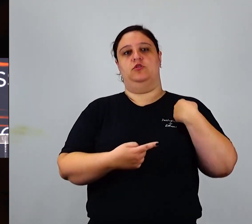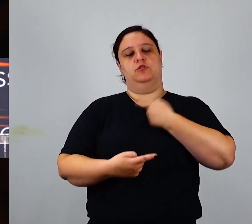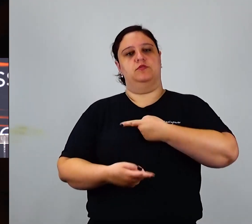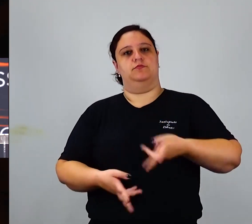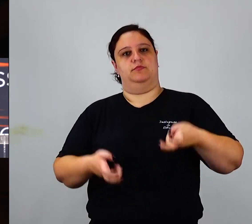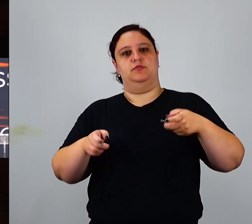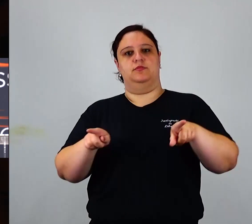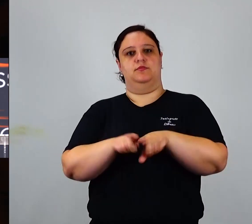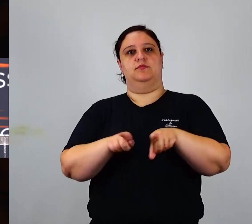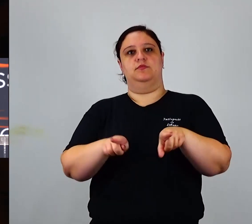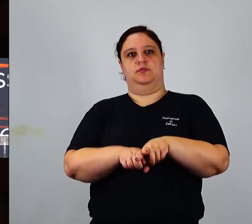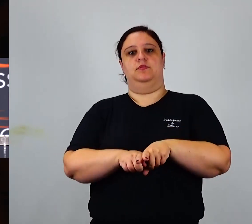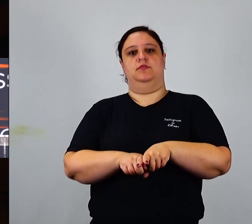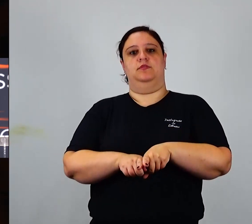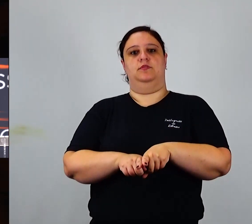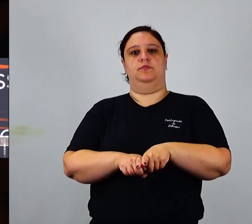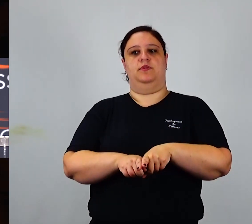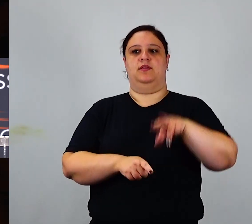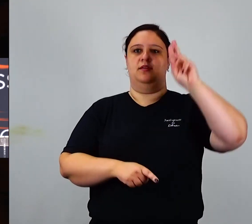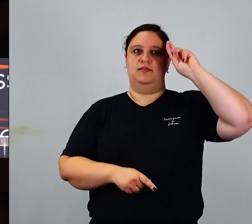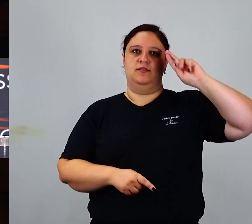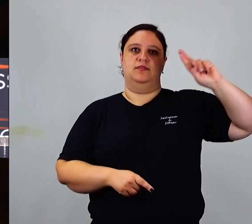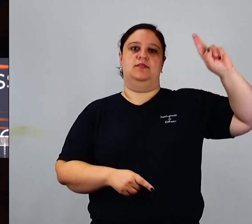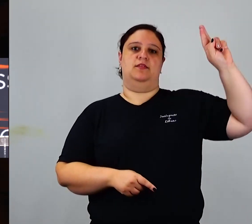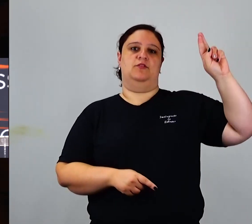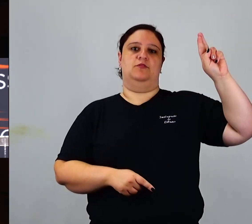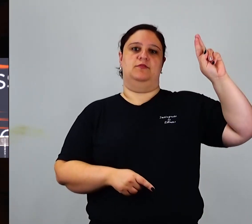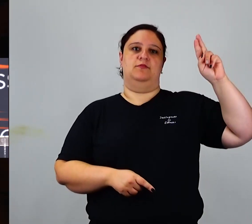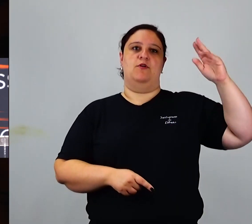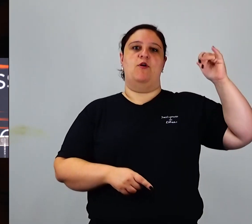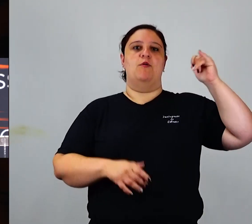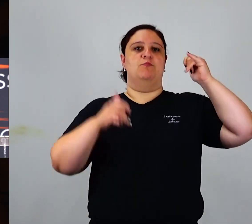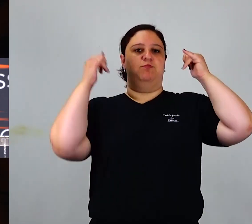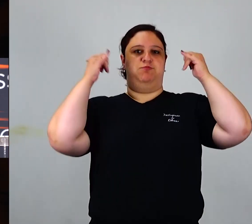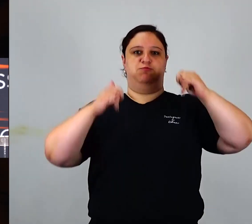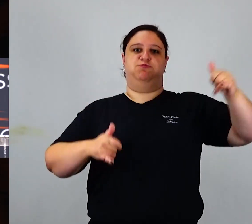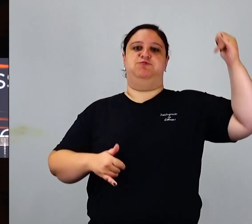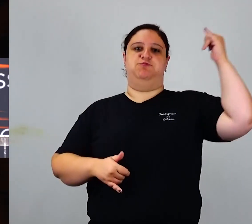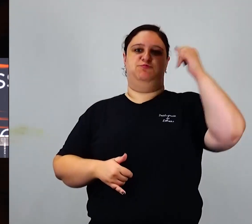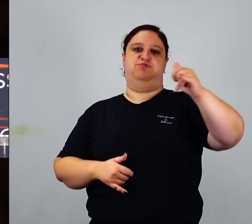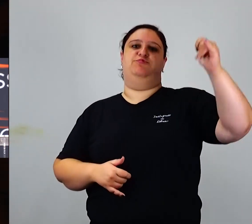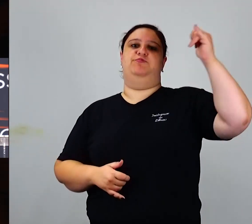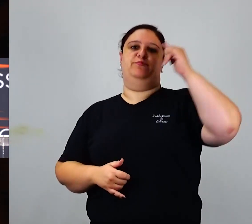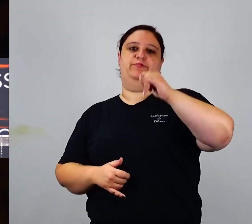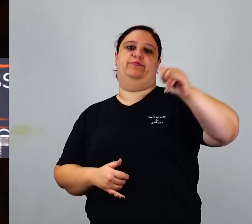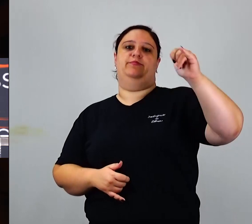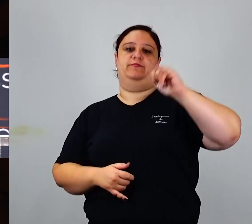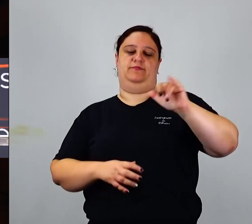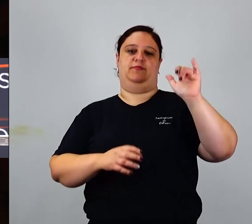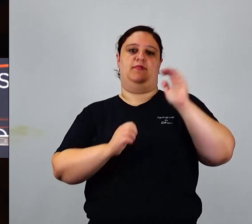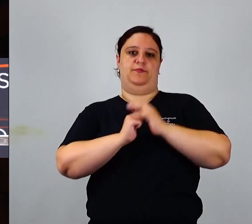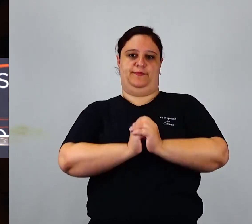visto, realmente o Senhor tem falado nessa conferência. Amém?